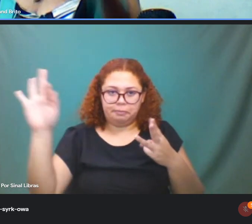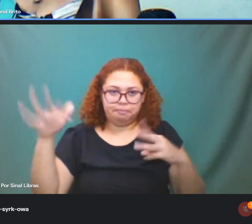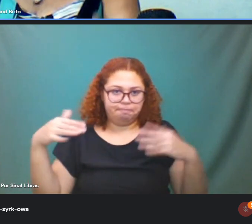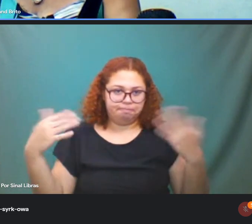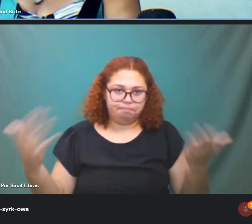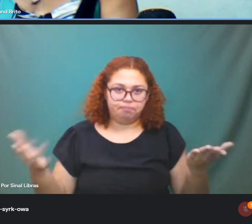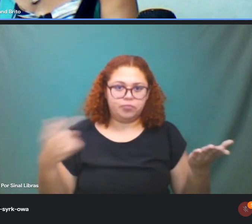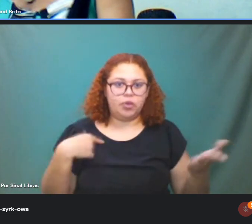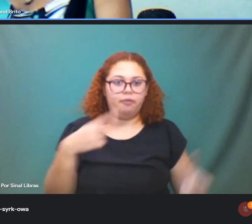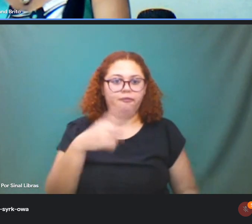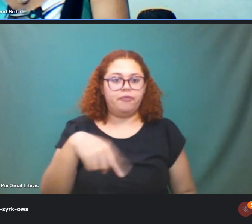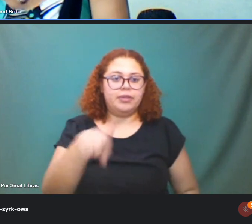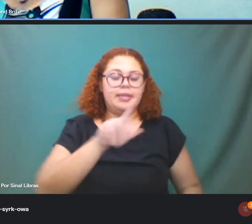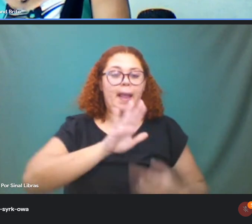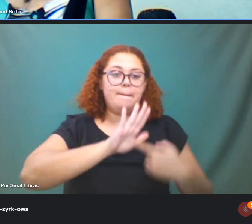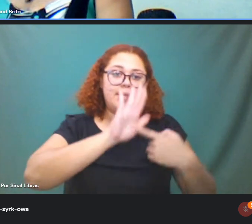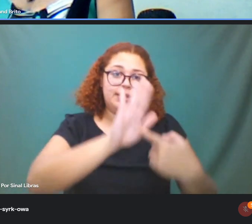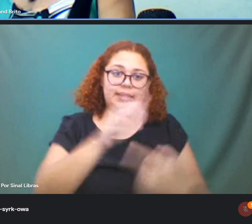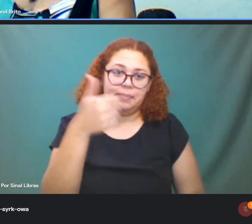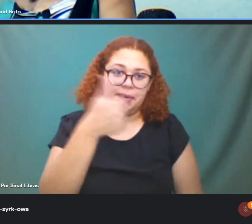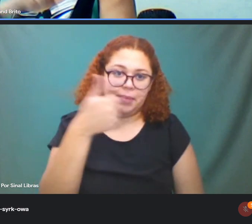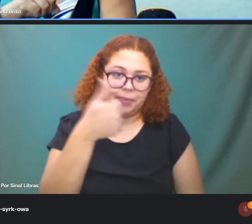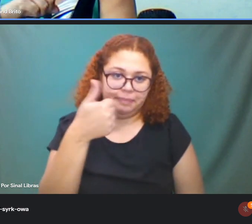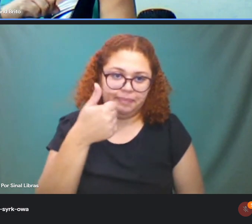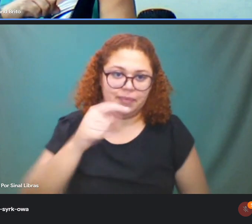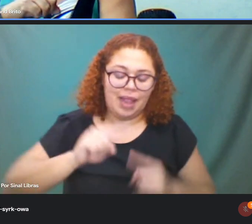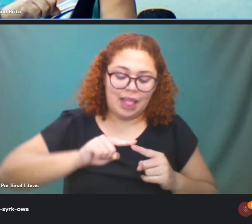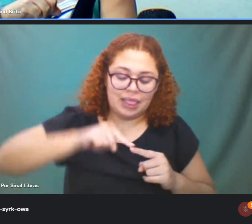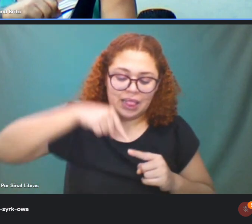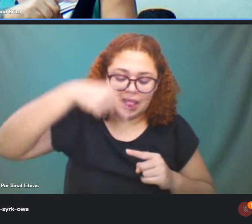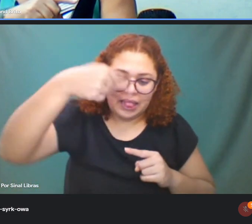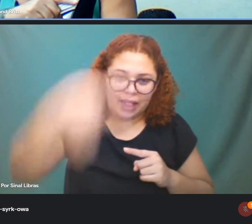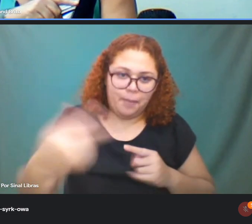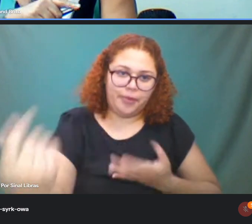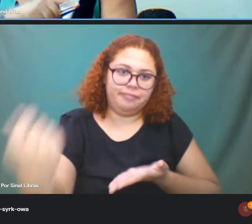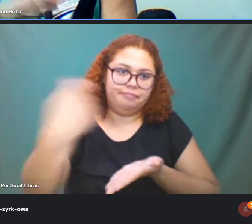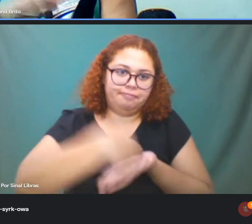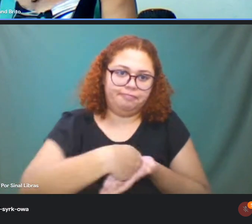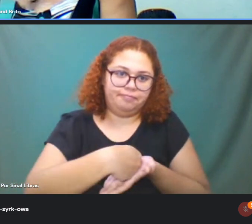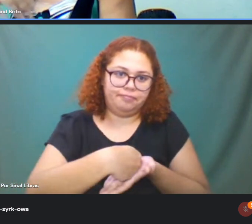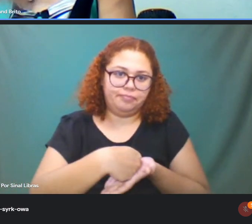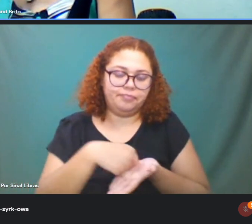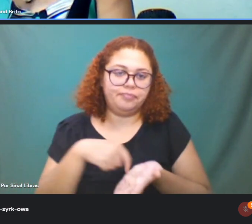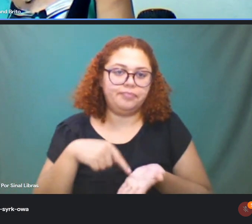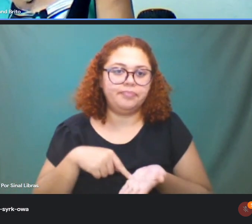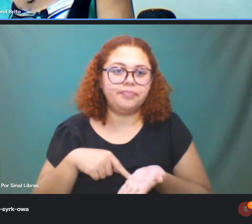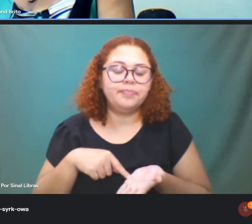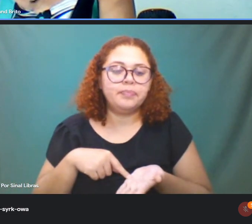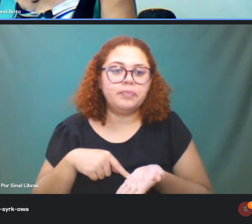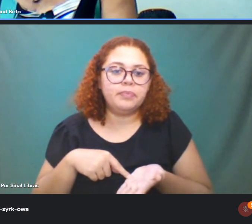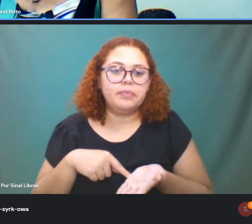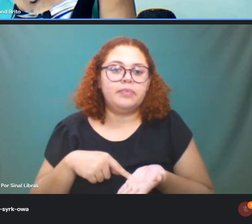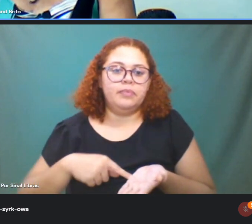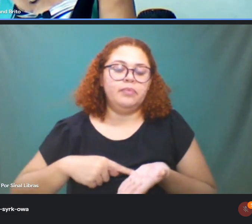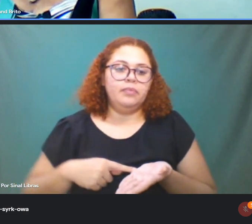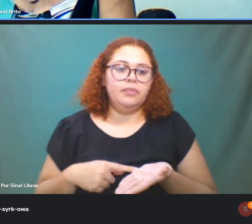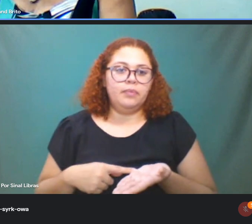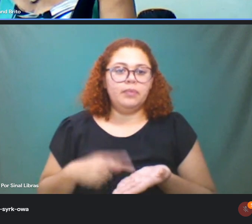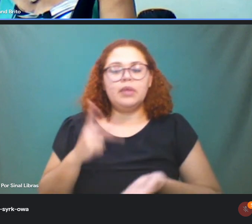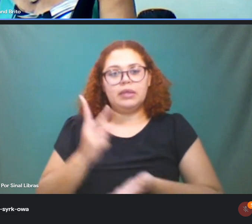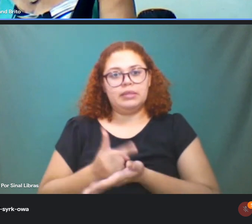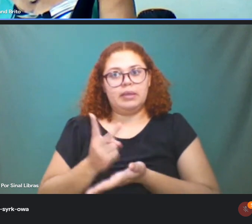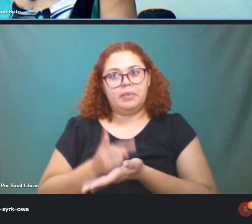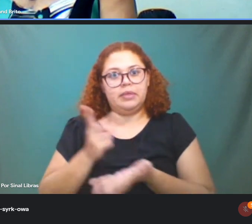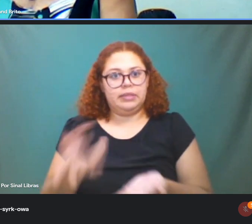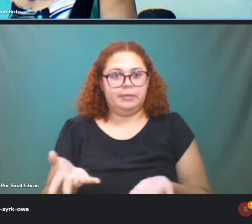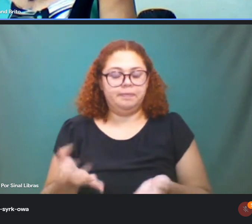primeiro o produto chega e depois é que o pagamento tramita para o artista receber ou o prestador de serviço